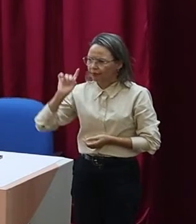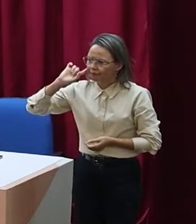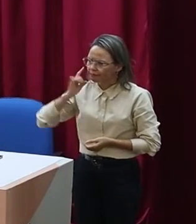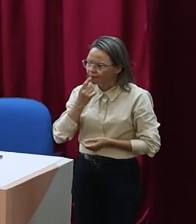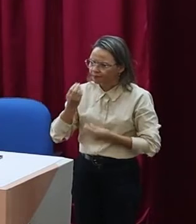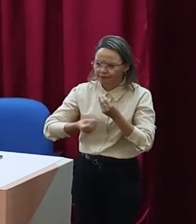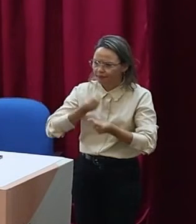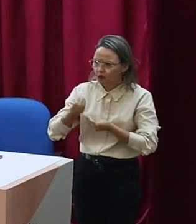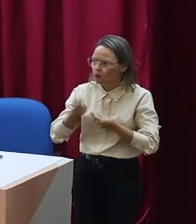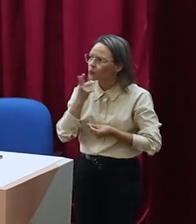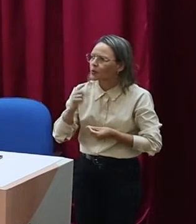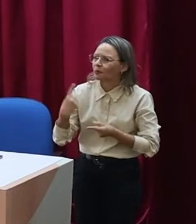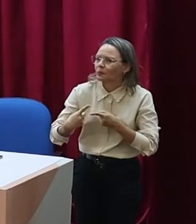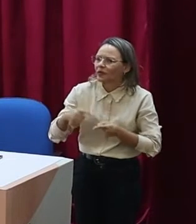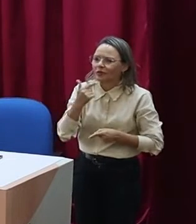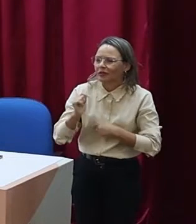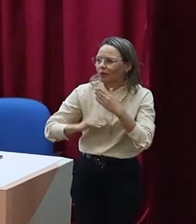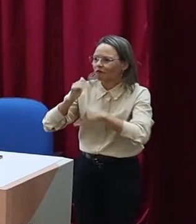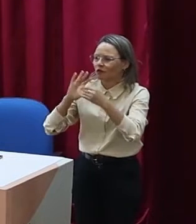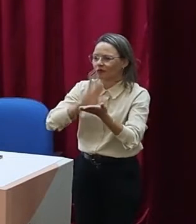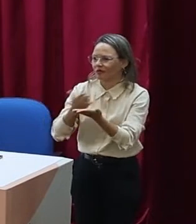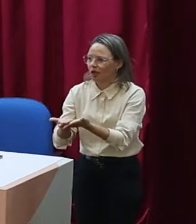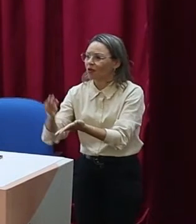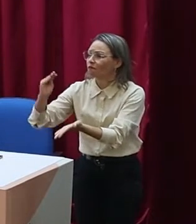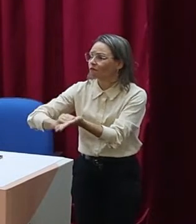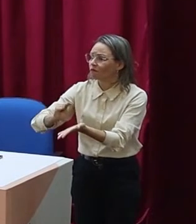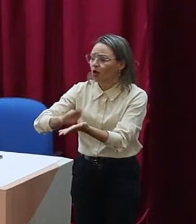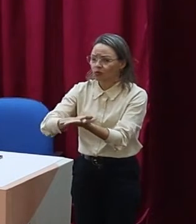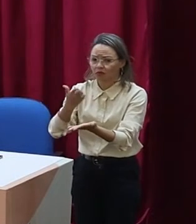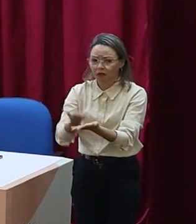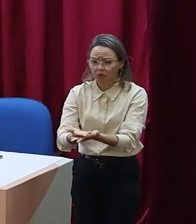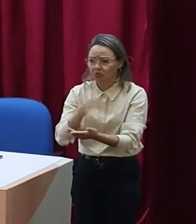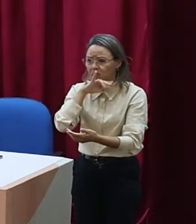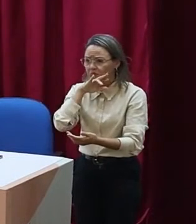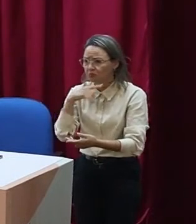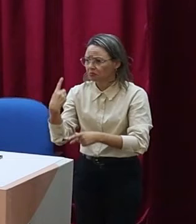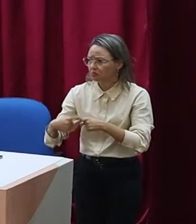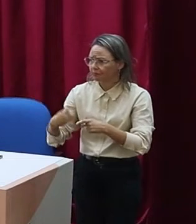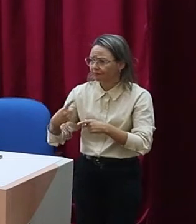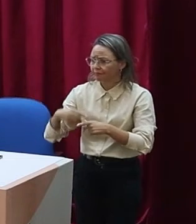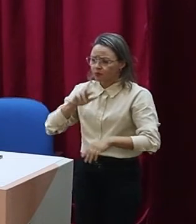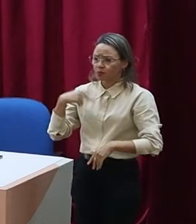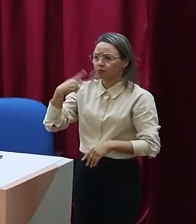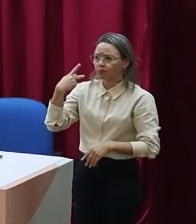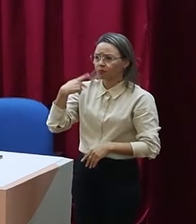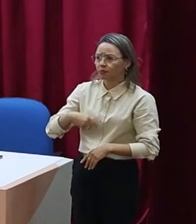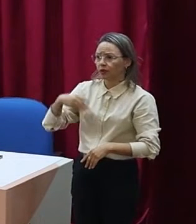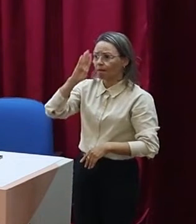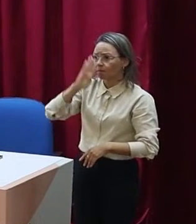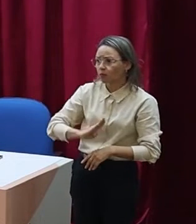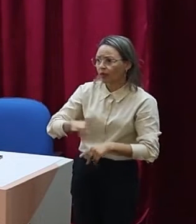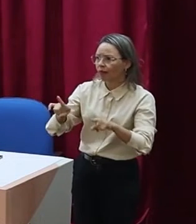Então vejam que, além da falta de intérprete, que inviabiliza a materialização de uma política pública,